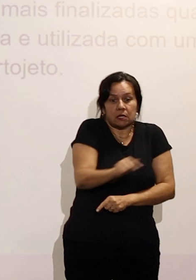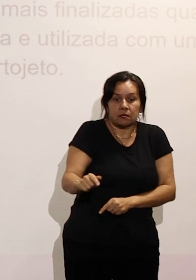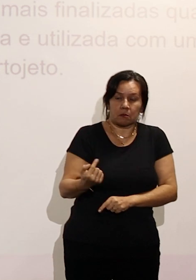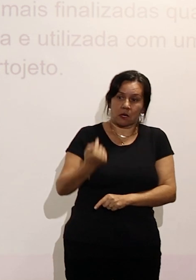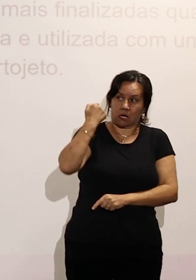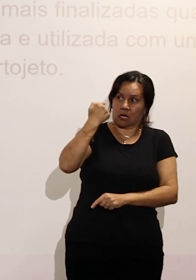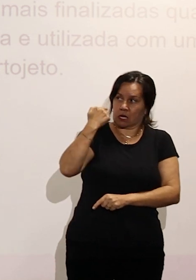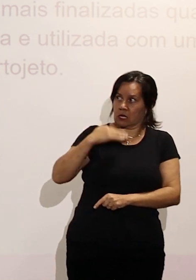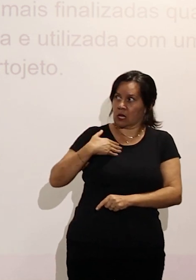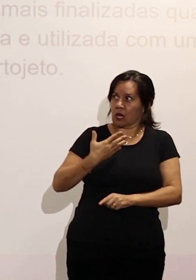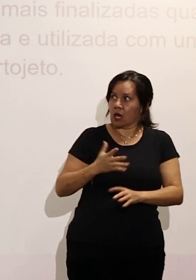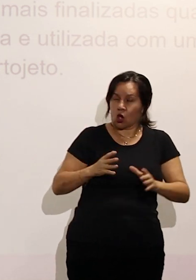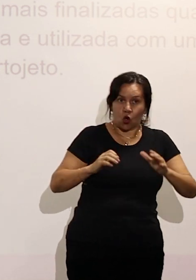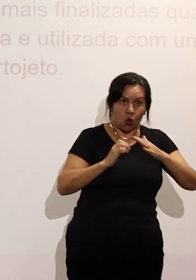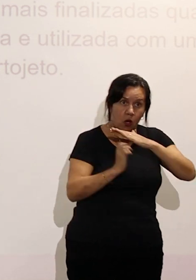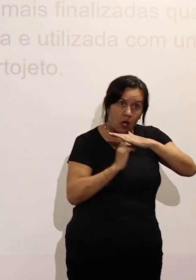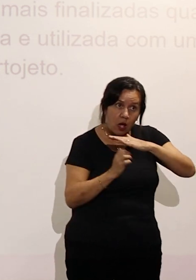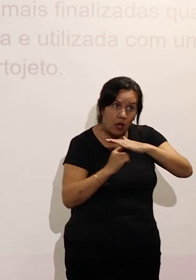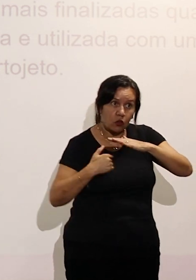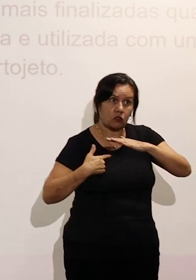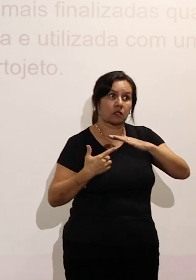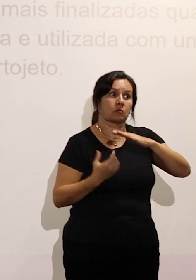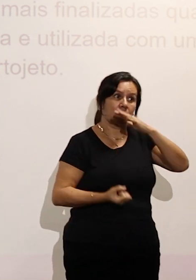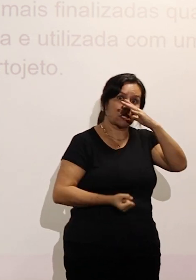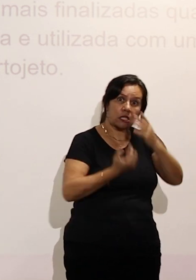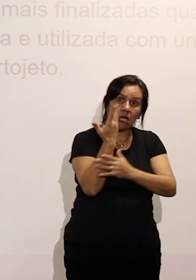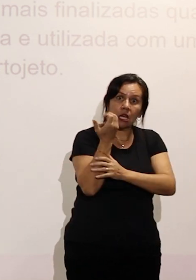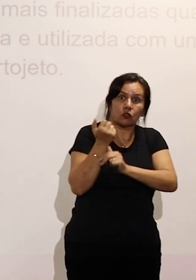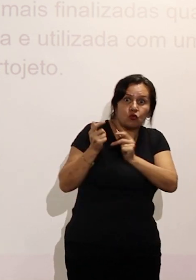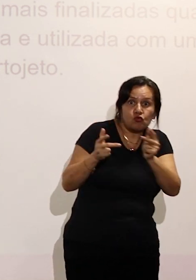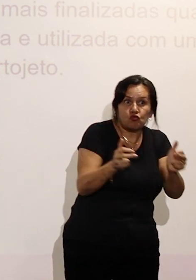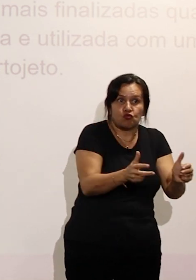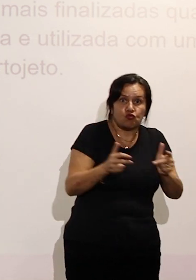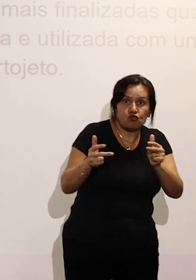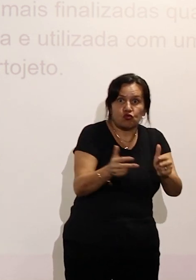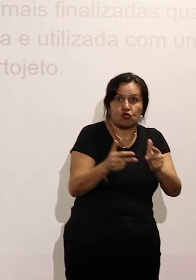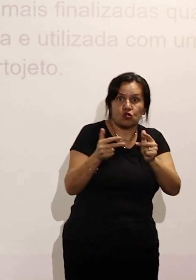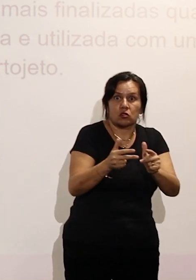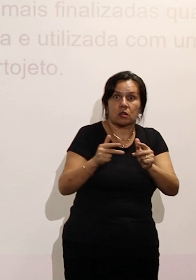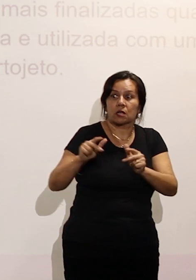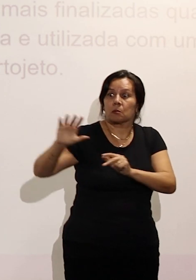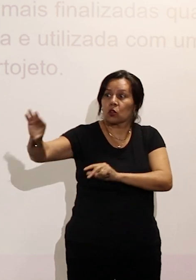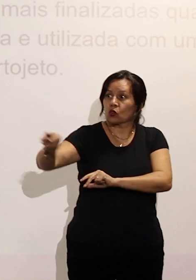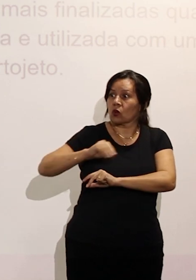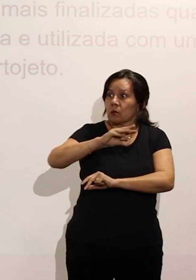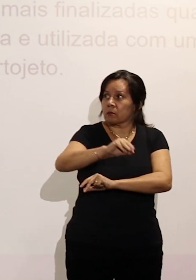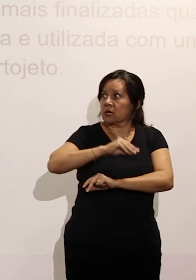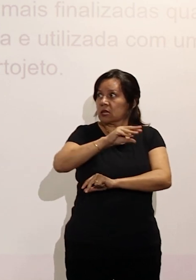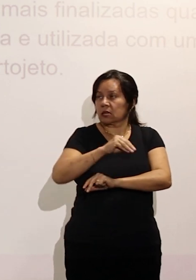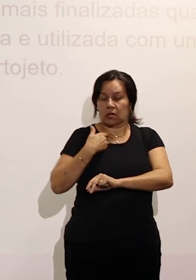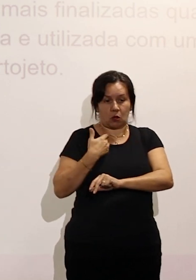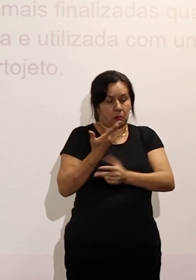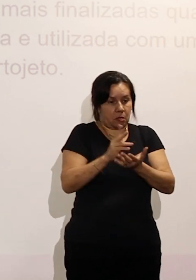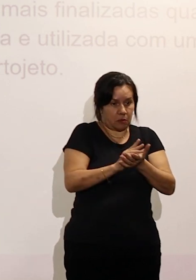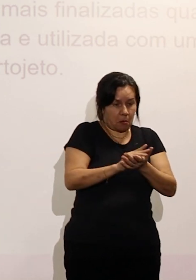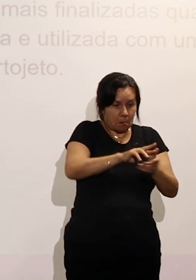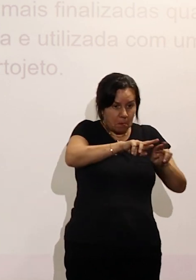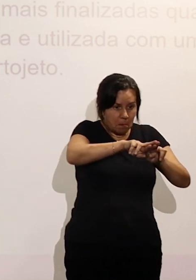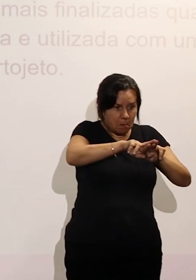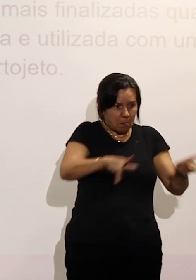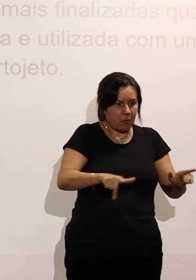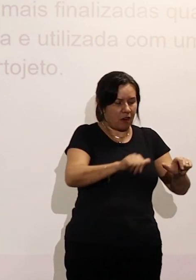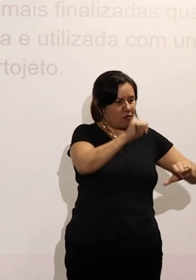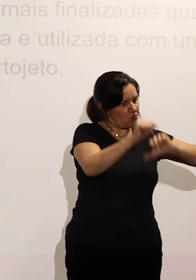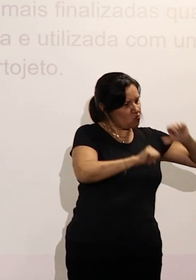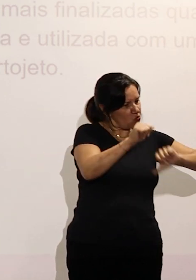lá na Meildol a gente está fazendo um jogo de RPG Maker. E o pessoal passou os concept arts para eu transformar em pixel art. Dessa vez não foi eu